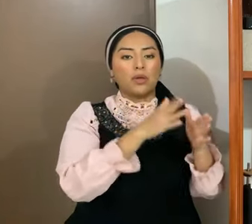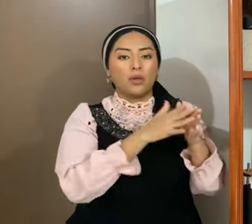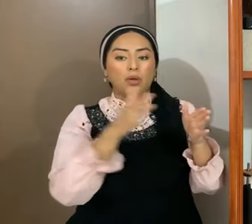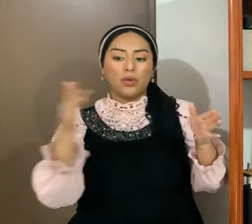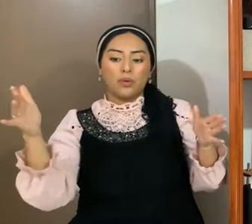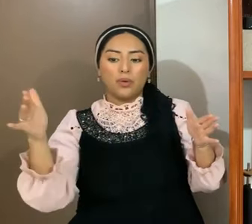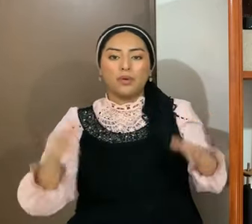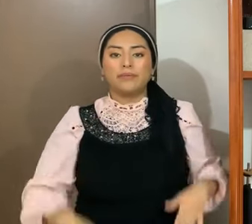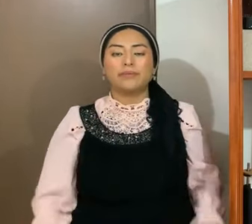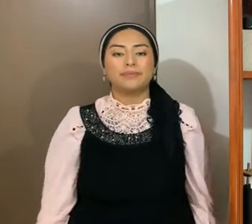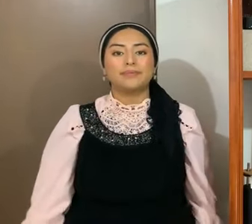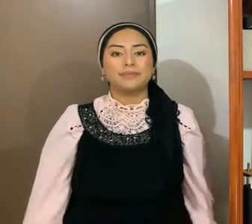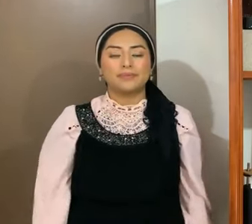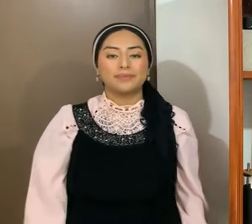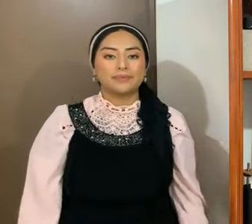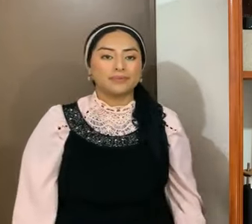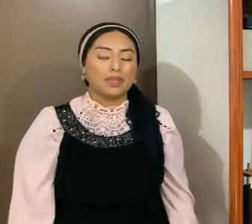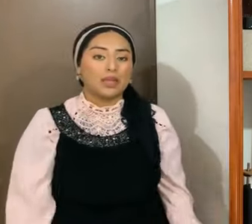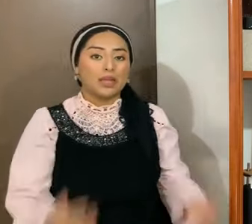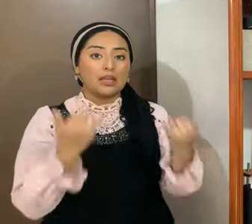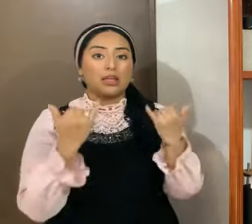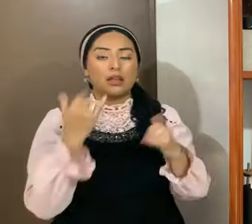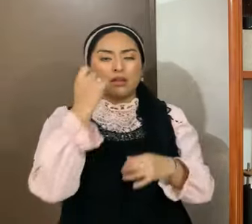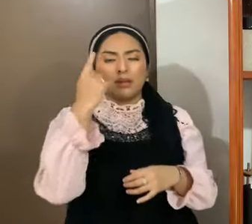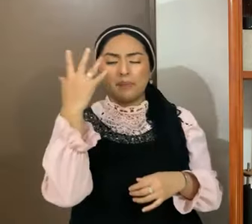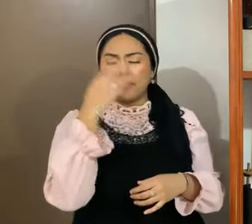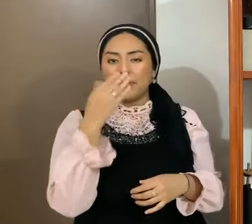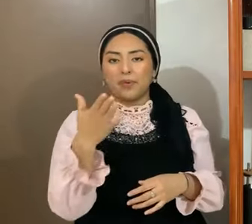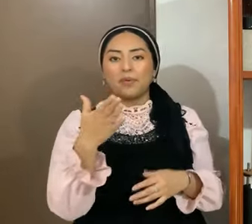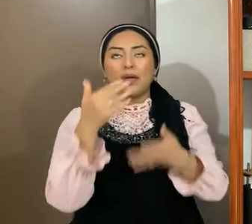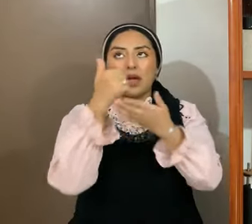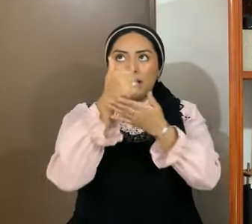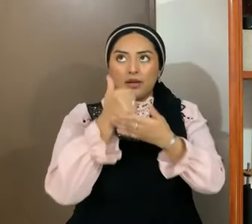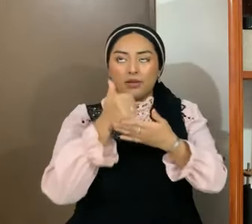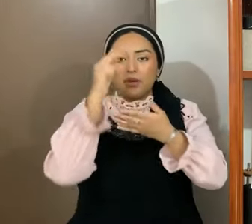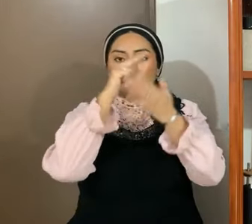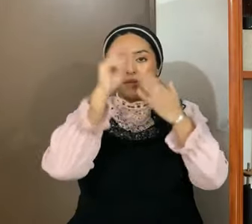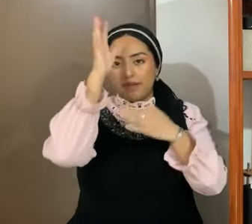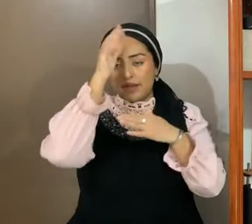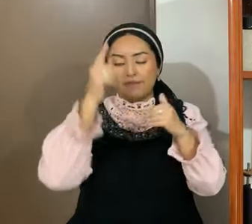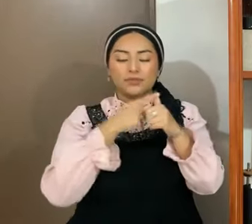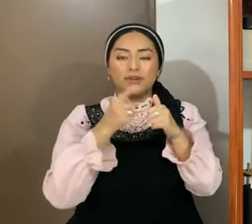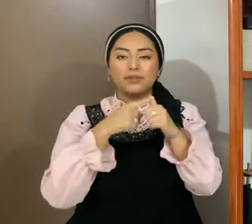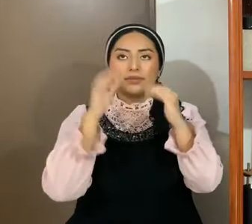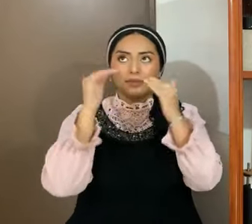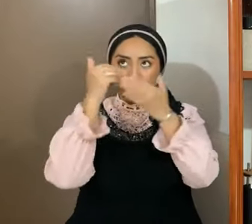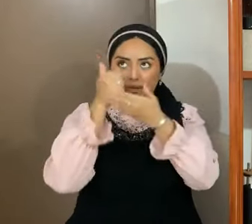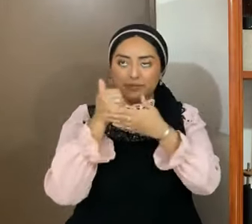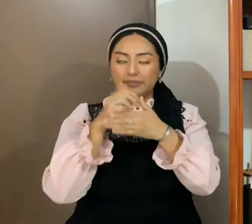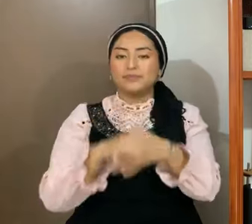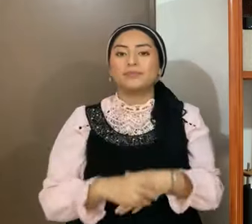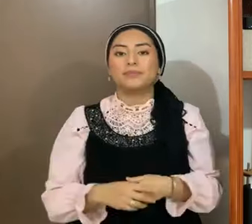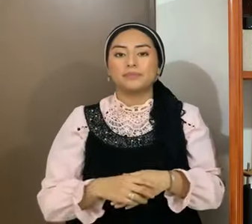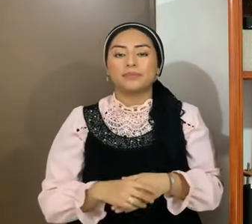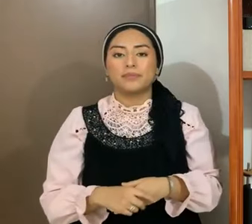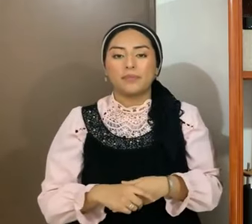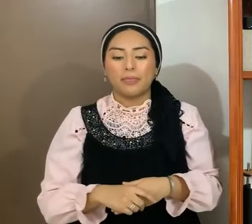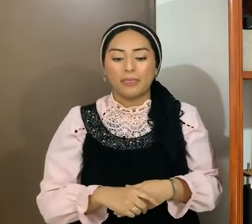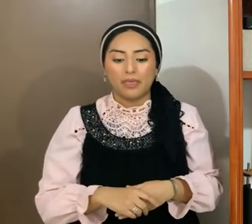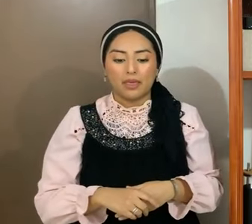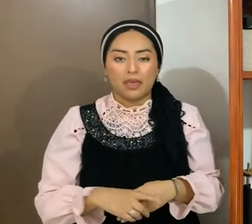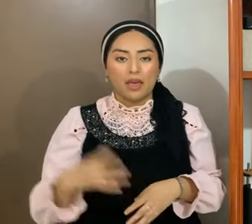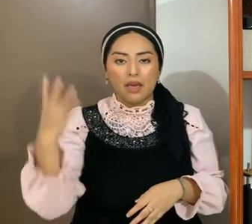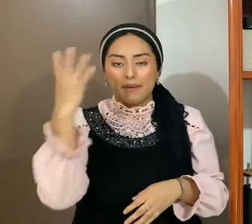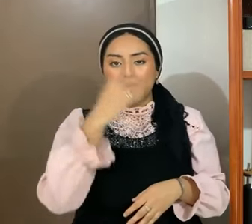adelante. Amén. Y ahorita vamos a entenderle bien bonito con la ayuda del Eterno, primeramente Él, ¿sí?, a